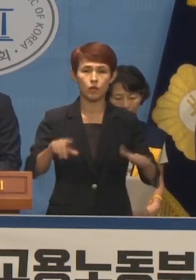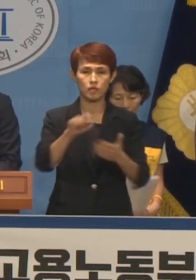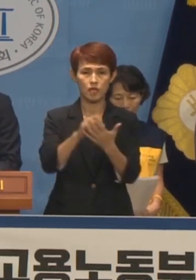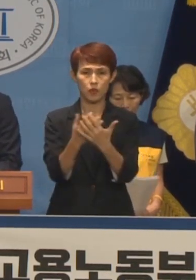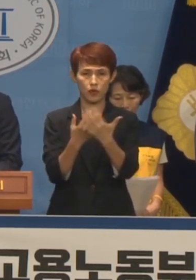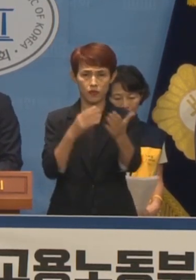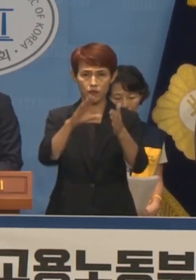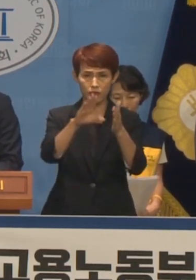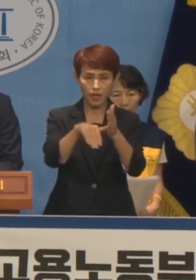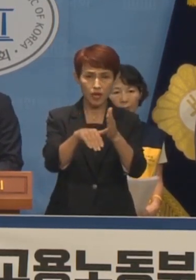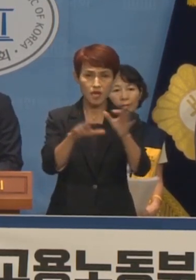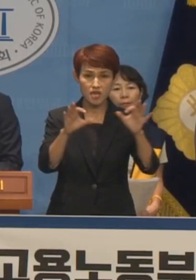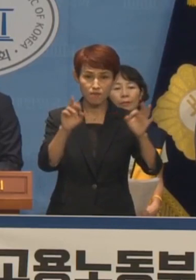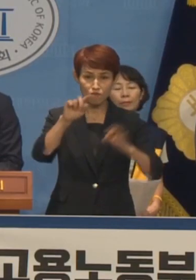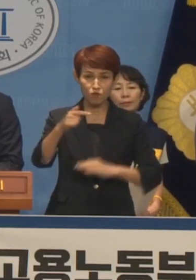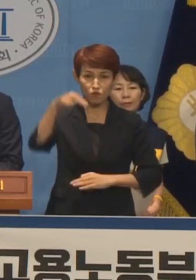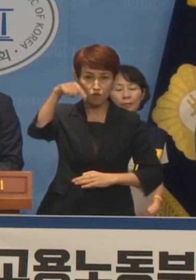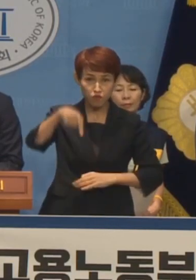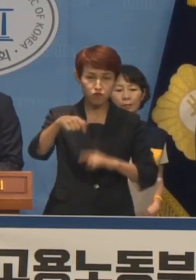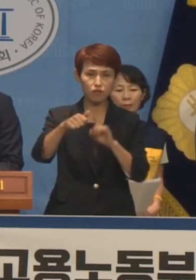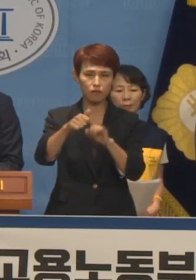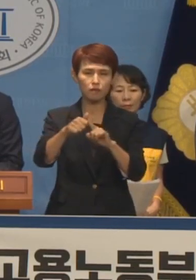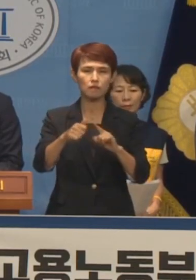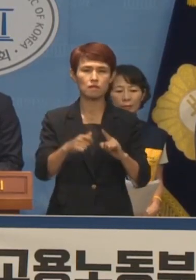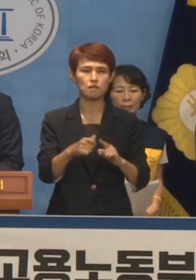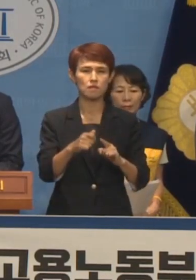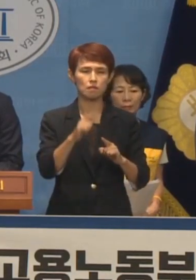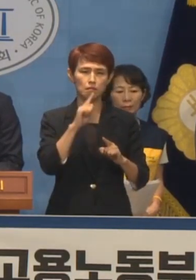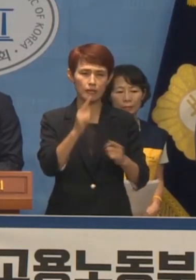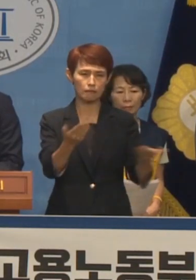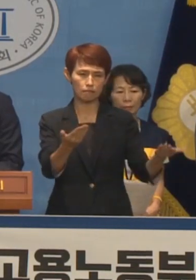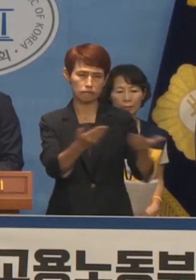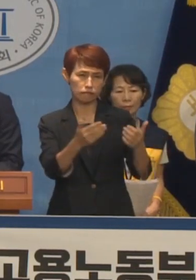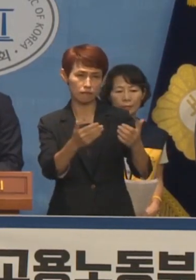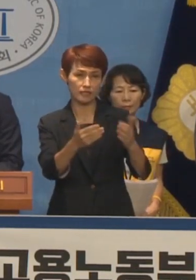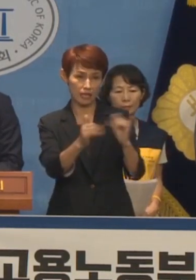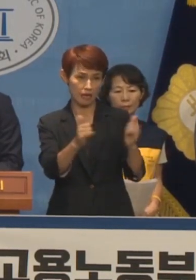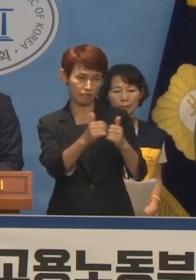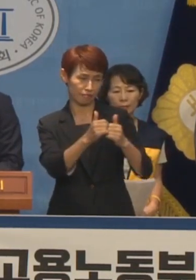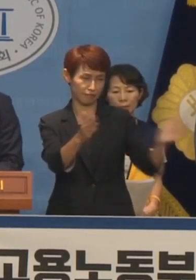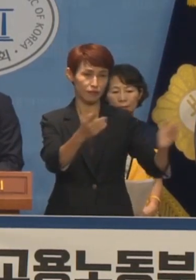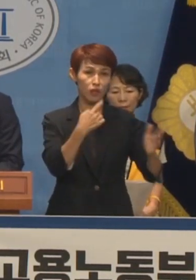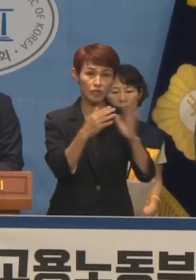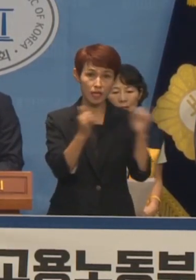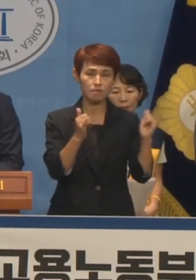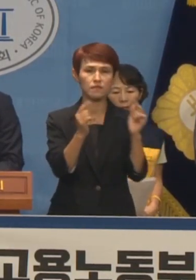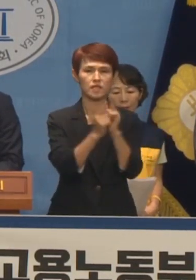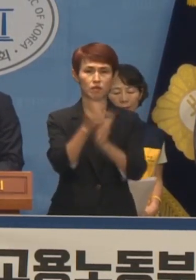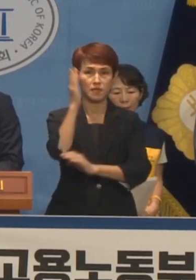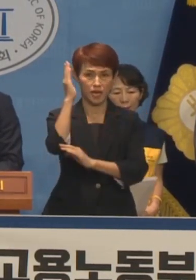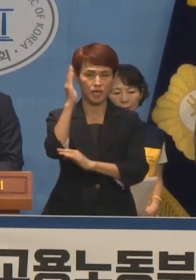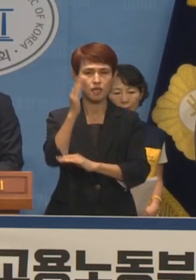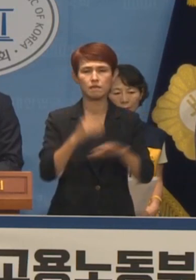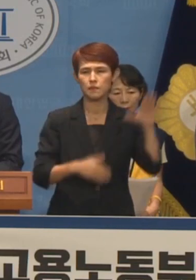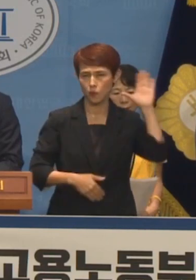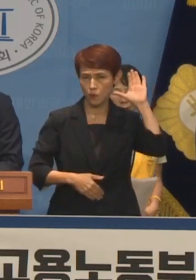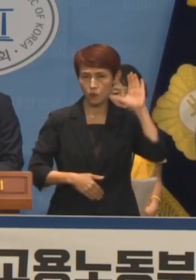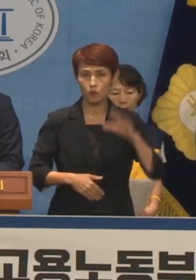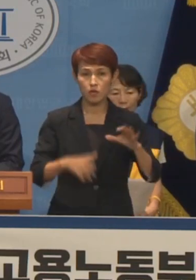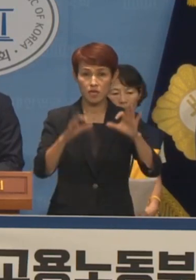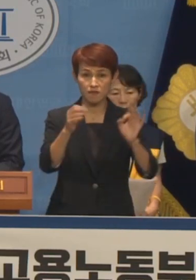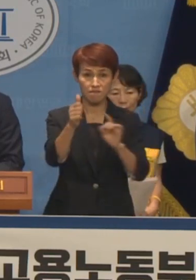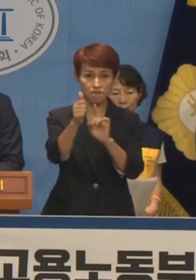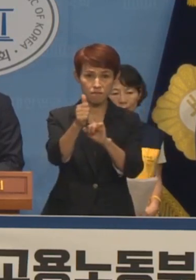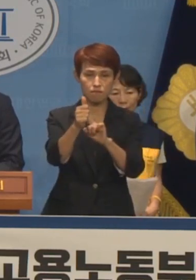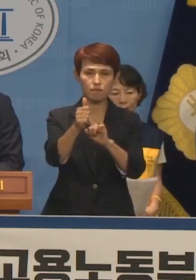김문수 후보자의 반노동 막말의 직접 대상이 됐던 분들의 이야기를 들어보고 김문수 후보자의